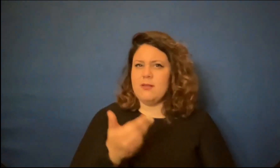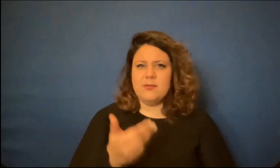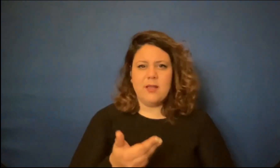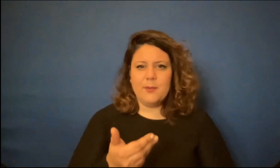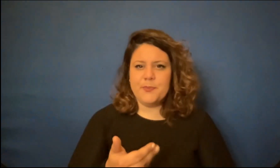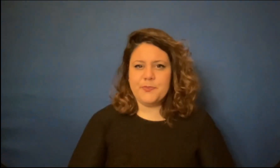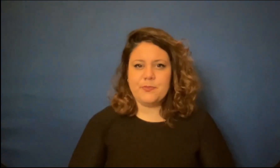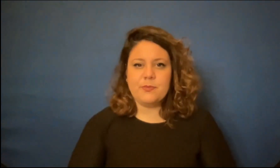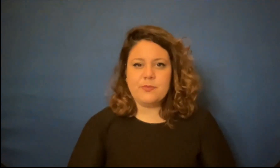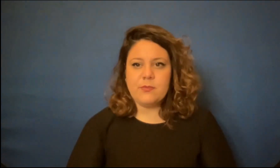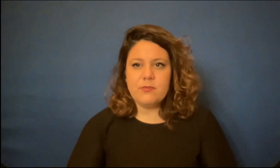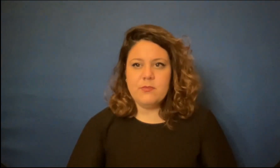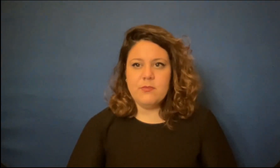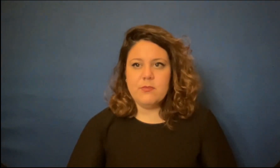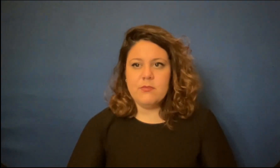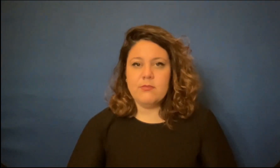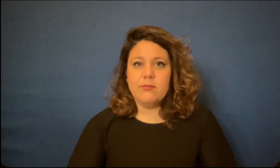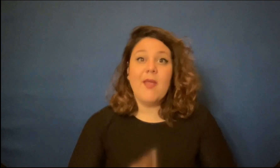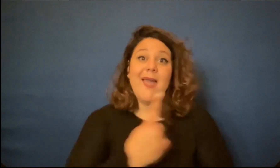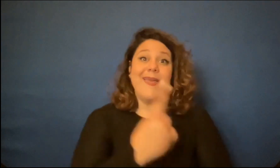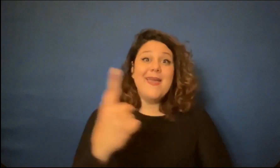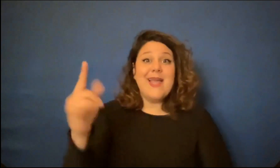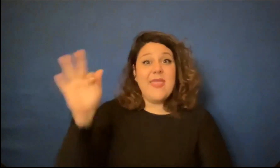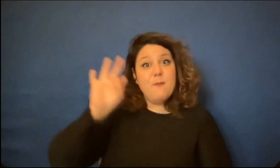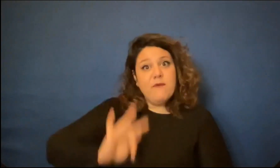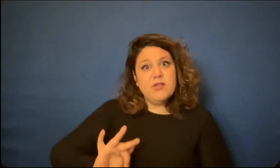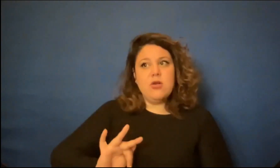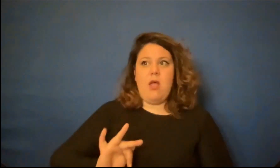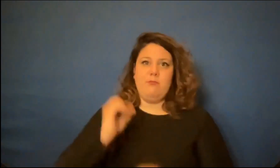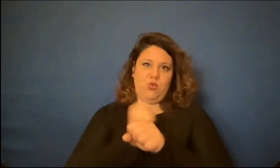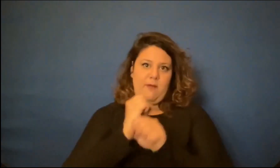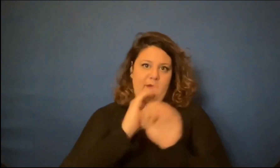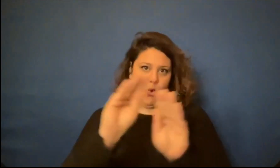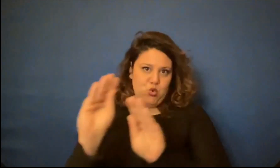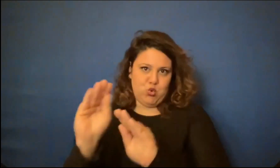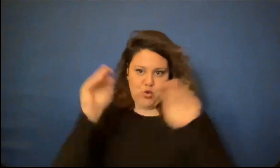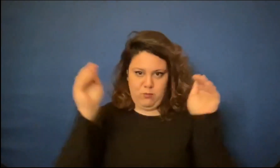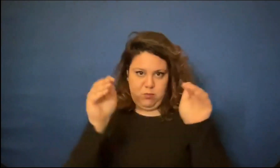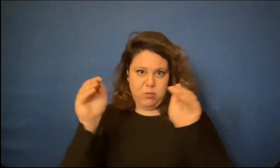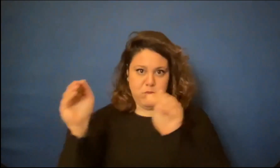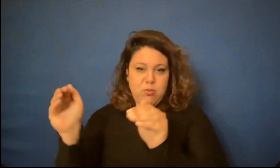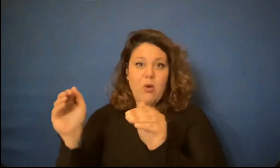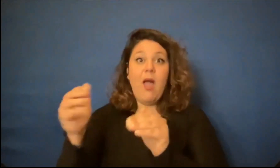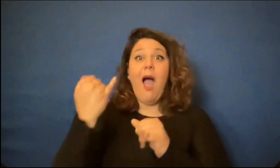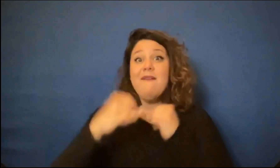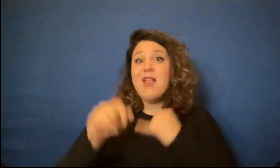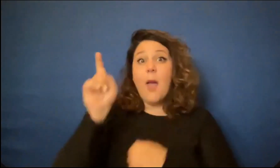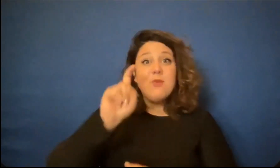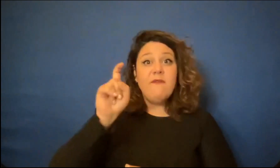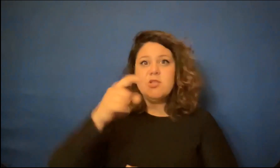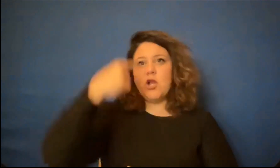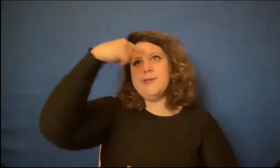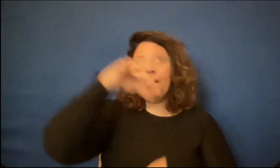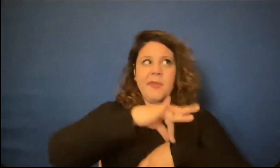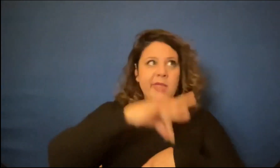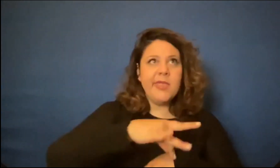Y luego, bueno, pues cada profesional dedicarse a lo que se tiene que referir, que se tiene que dedicar, ¿no? Al final los profesores no pueden saber de medicina, no